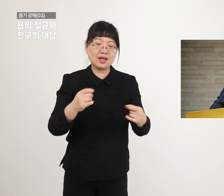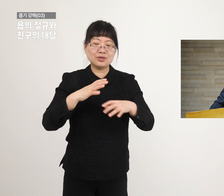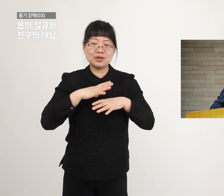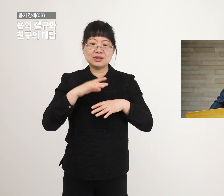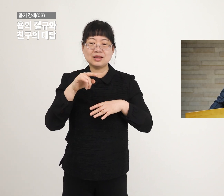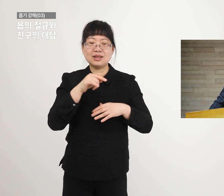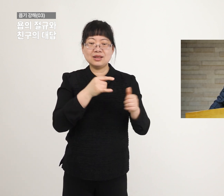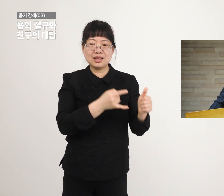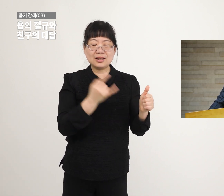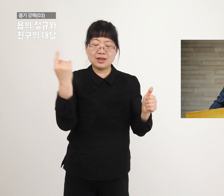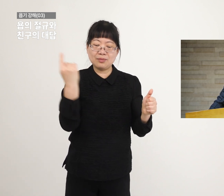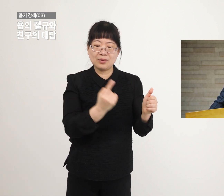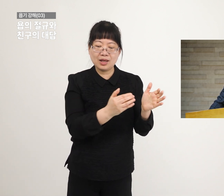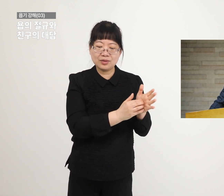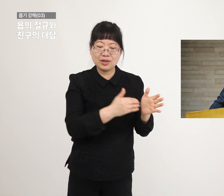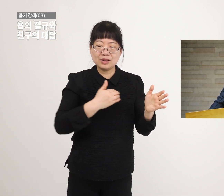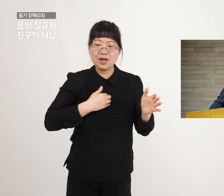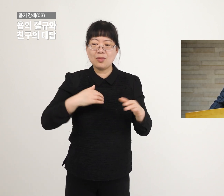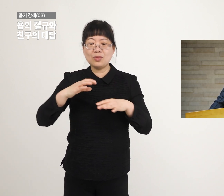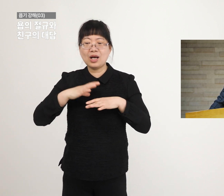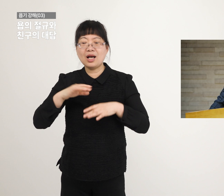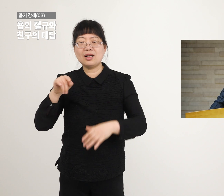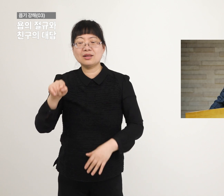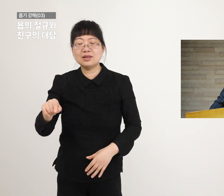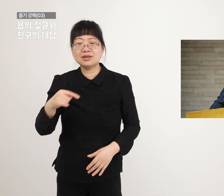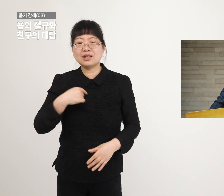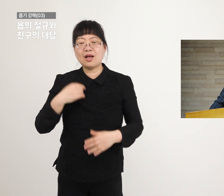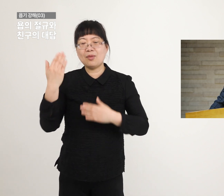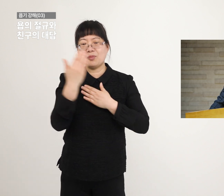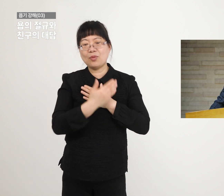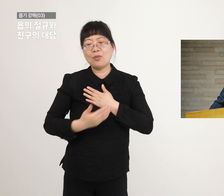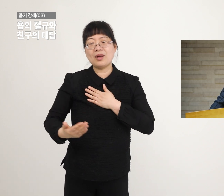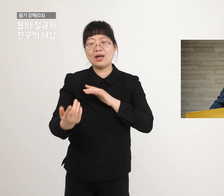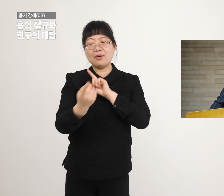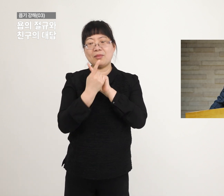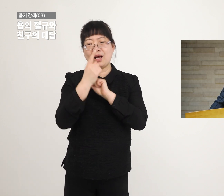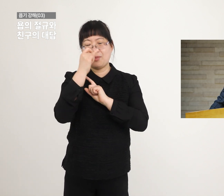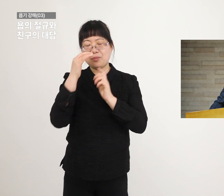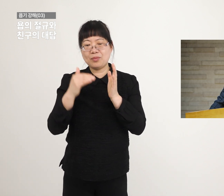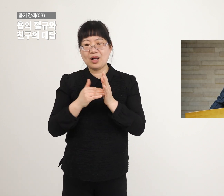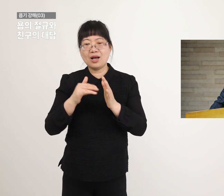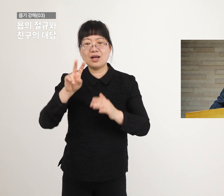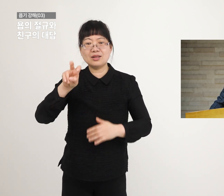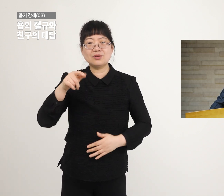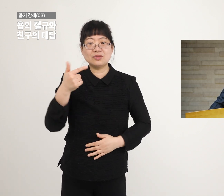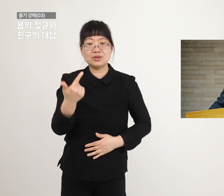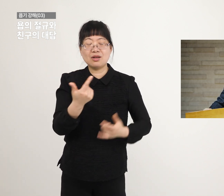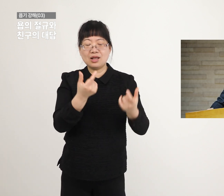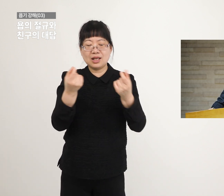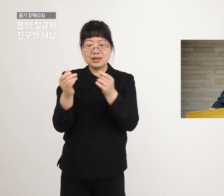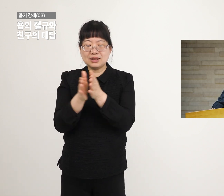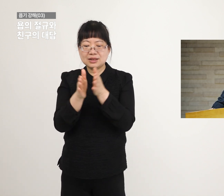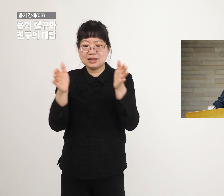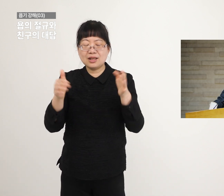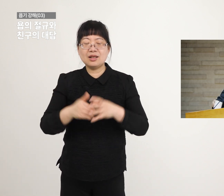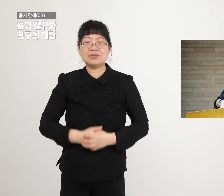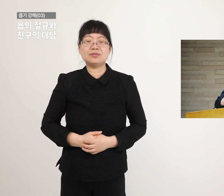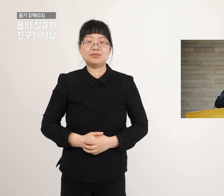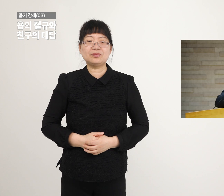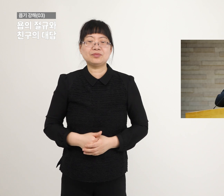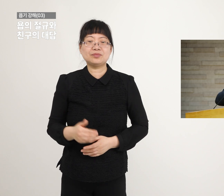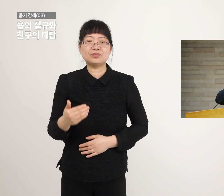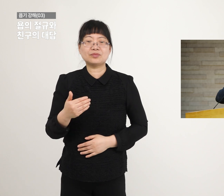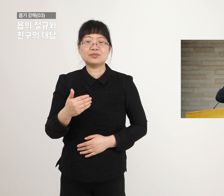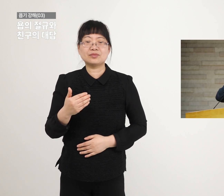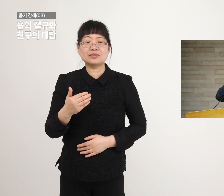내게 임하고 내가 무서워하는 그것이 내 몸에 미쳤구나. 우리 26절 다 같이 시작.